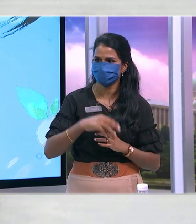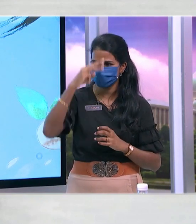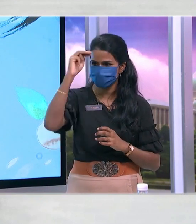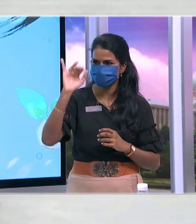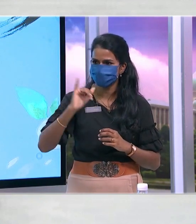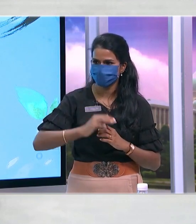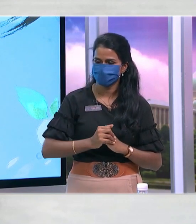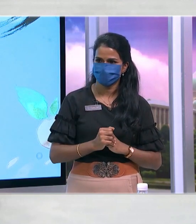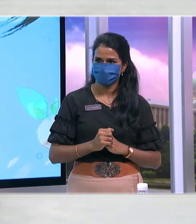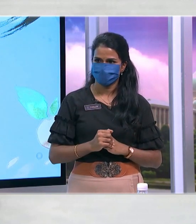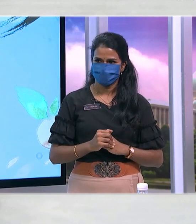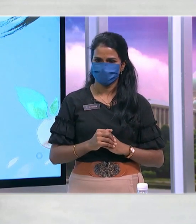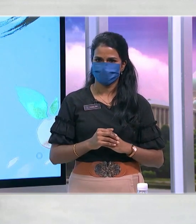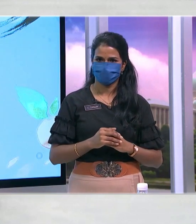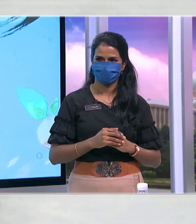Marvish. Ya. Yeah. Okey.